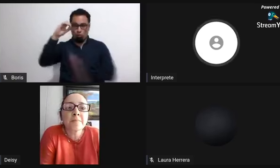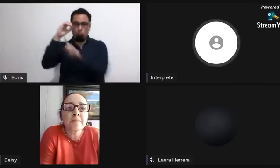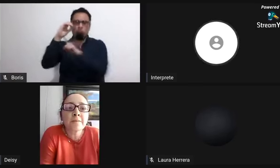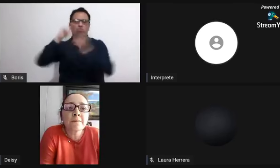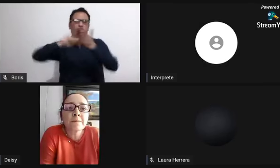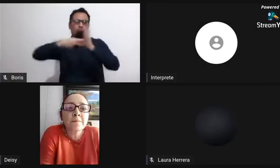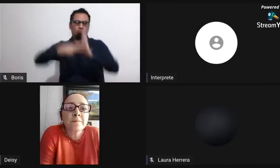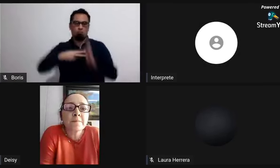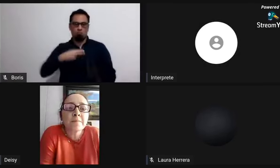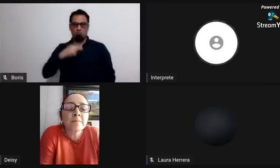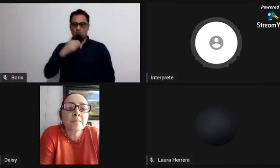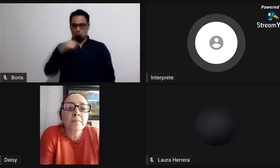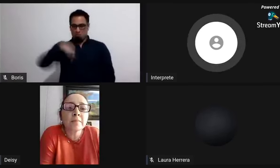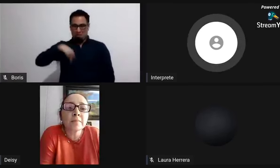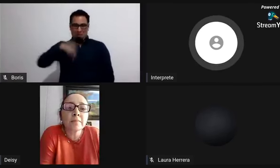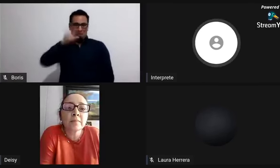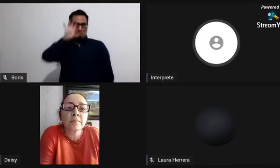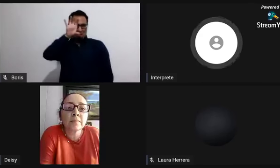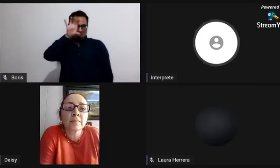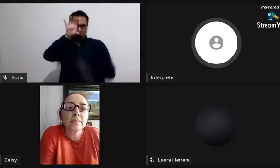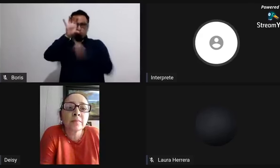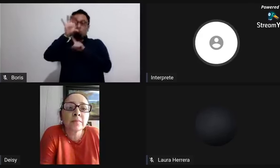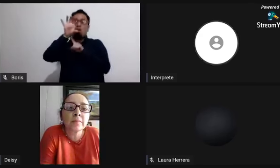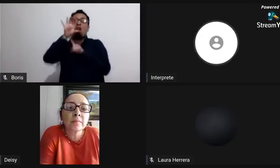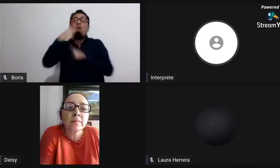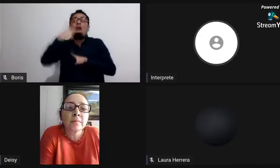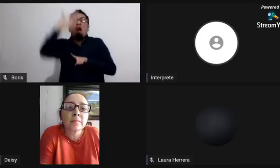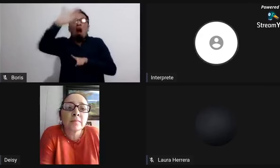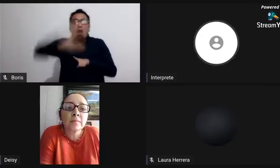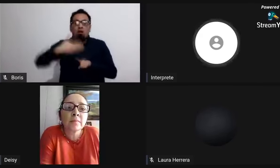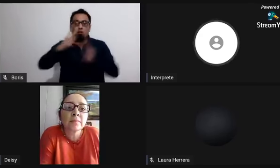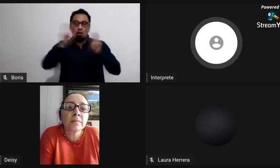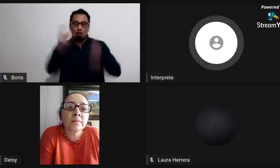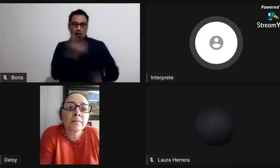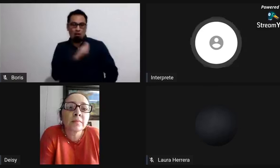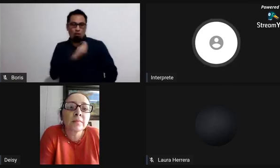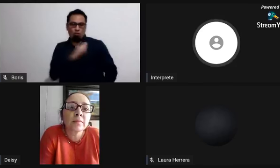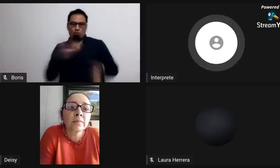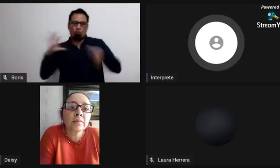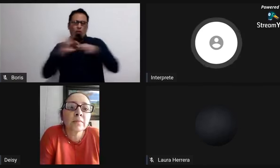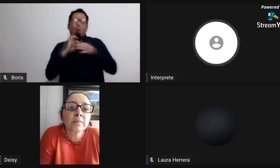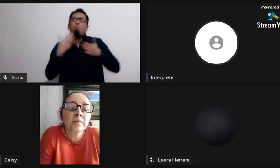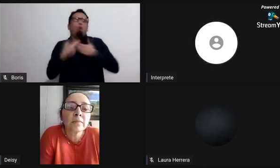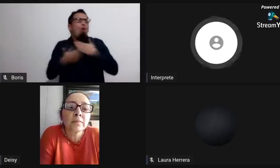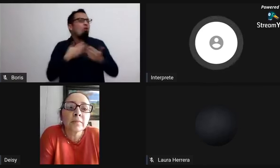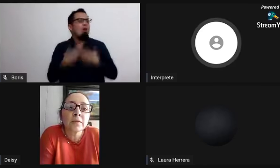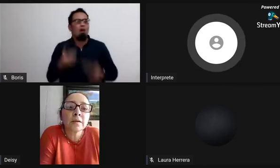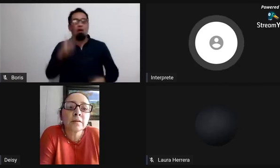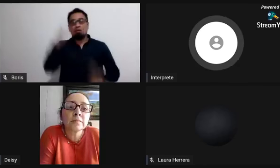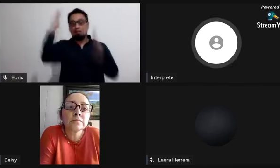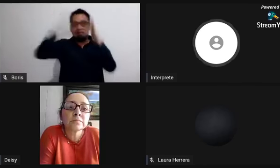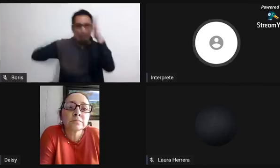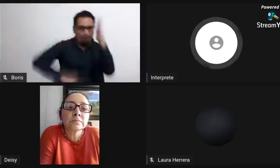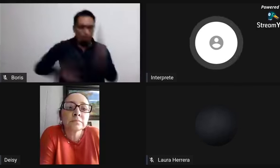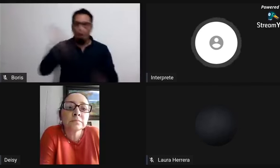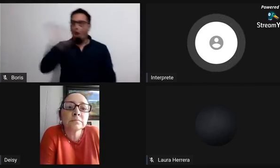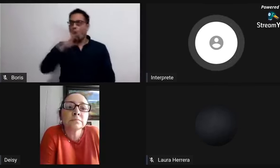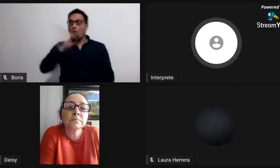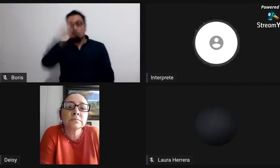gusto. Cuando hablo de laico, específicamente me refiero a que, como muchas veces hemos entendido,